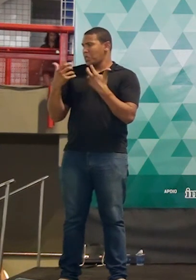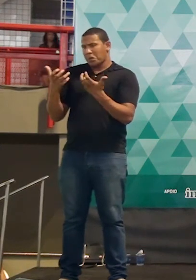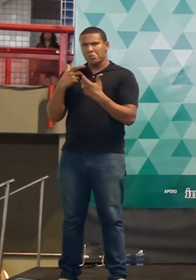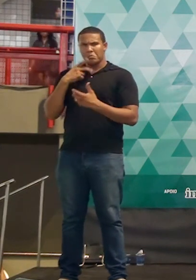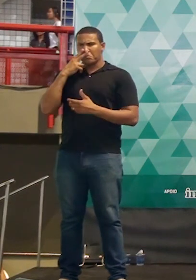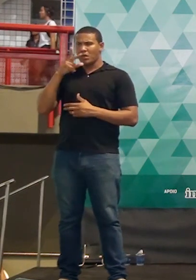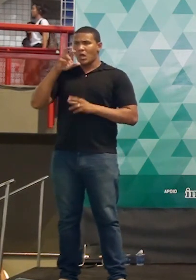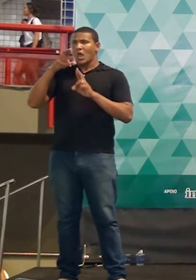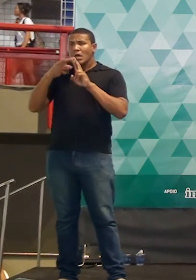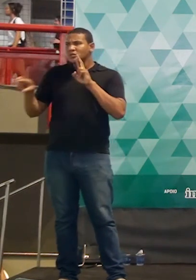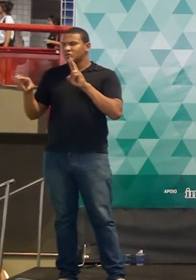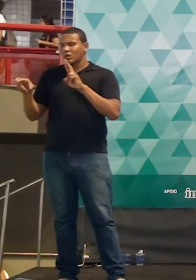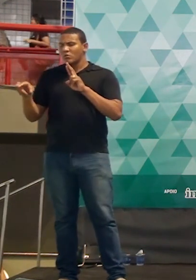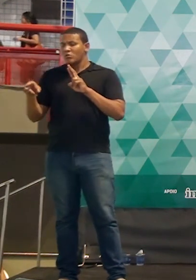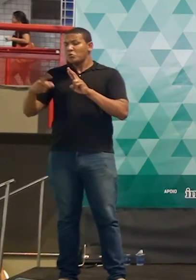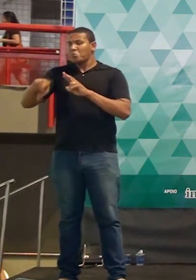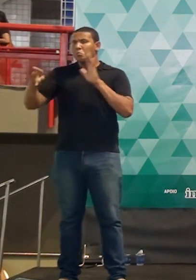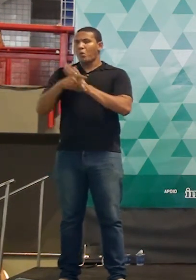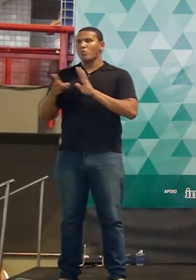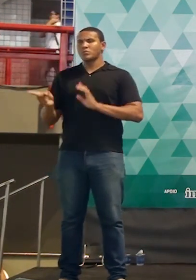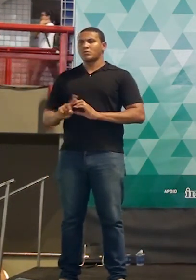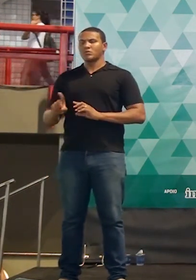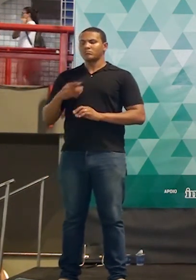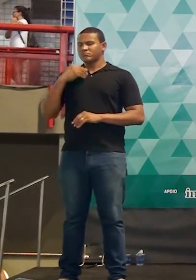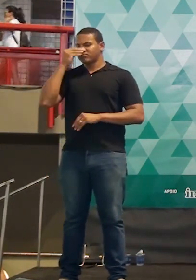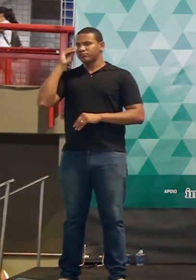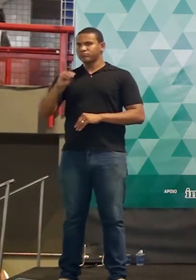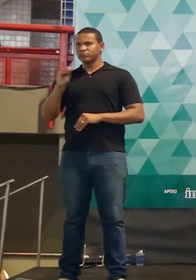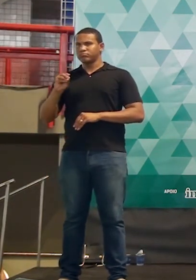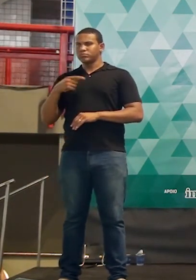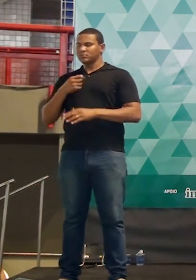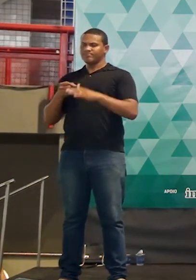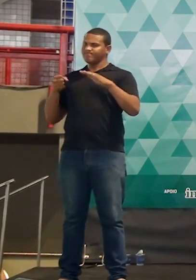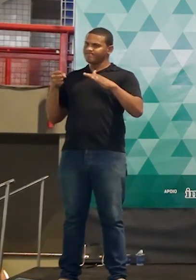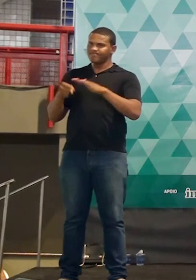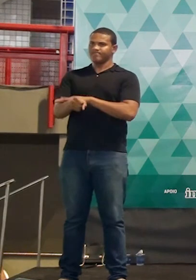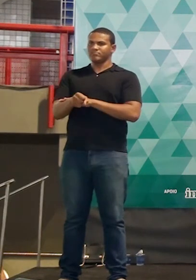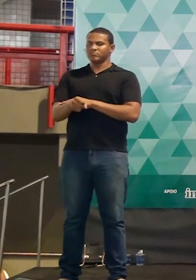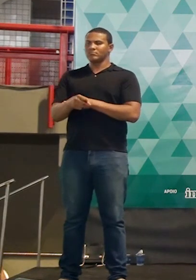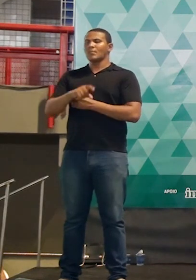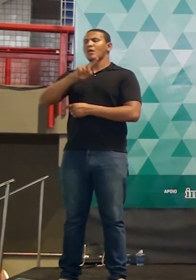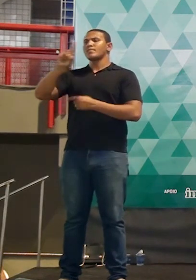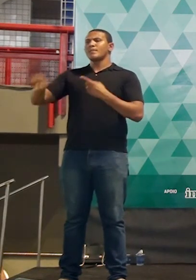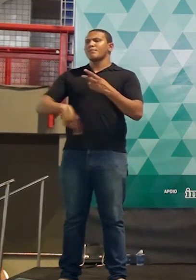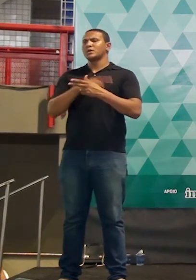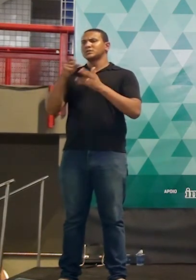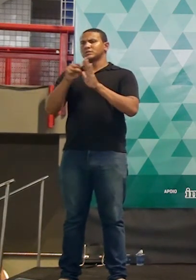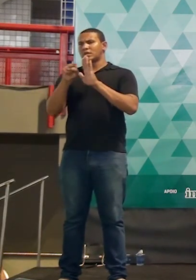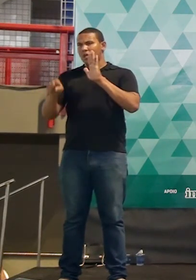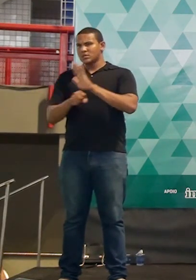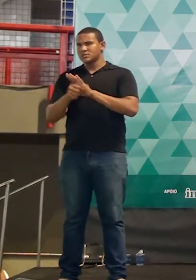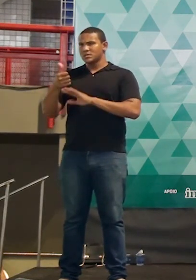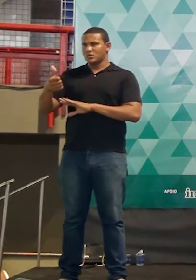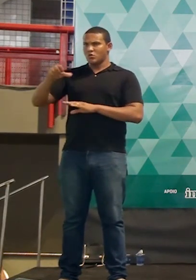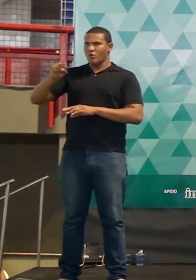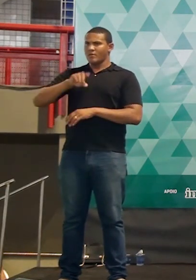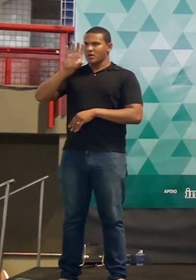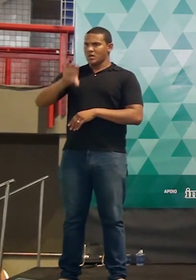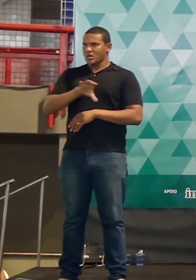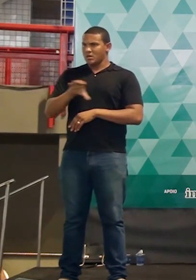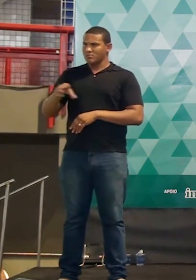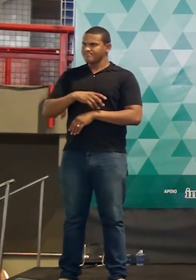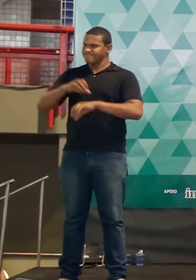tivessem a religião própria. Mais tarde, no século XIX, eles impuseram outra vez o catolicismo